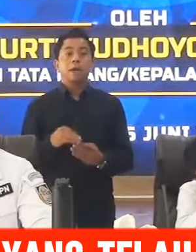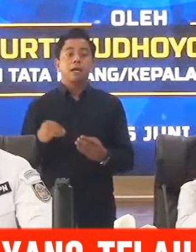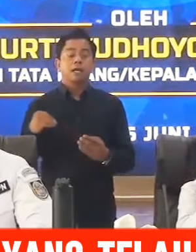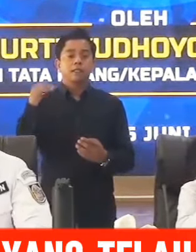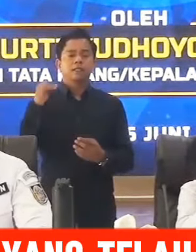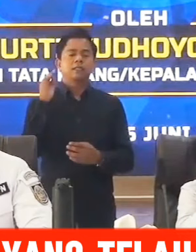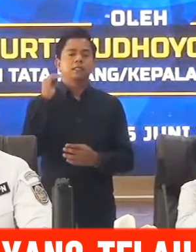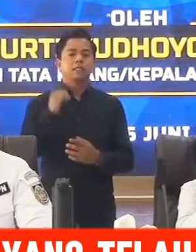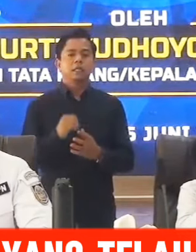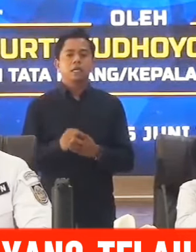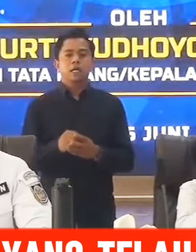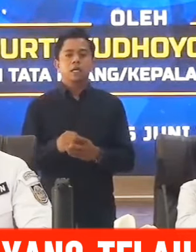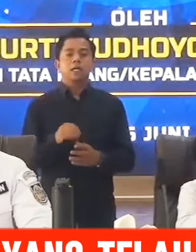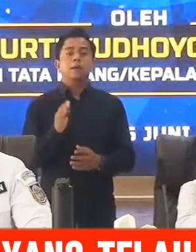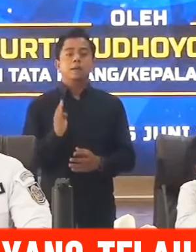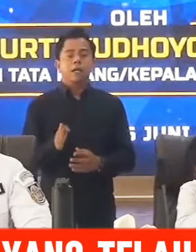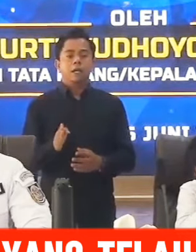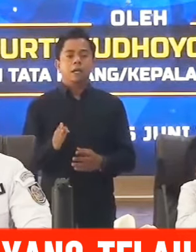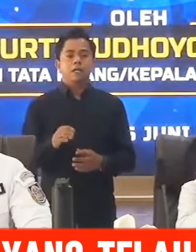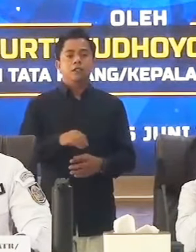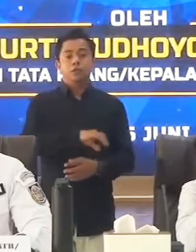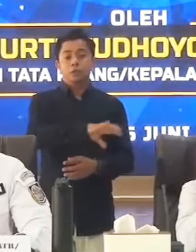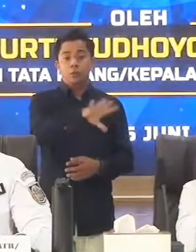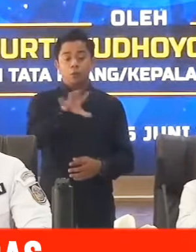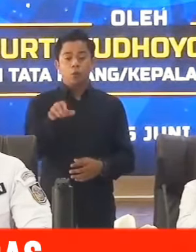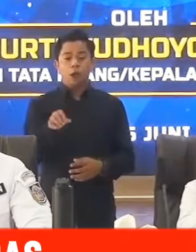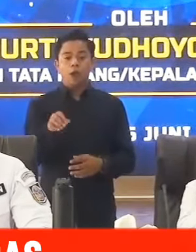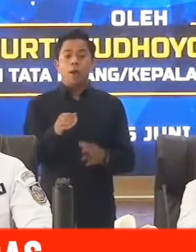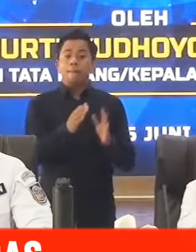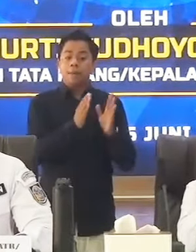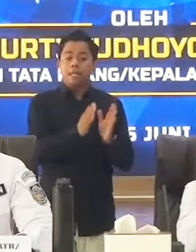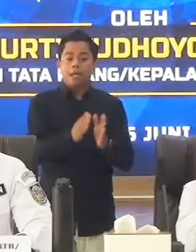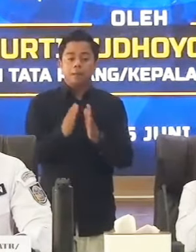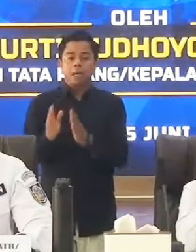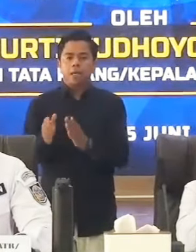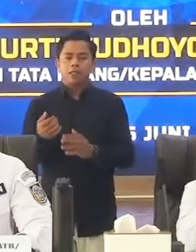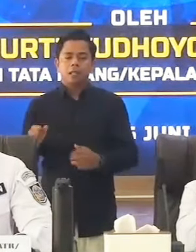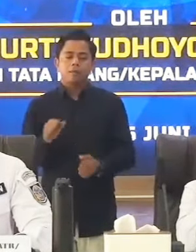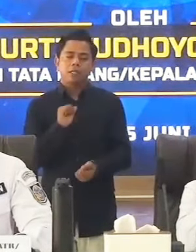kepada semua pihak yang telah bekerja keras,